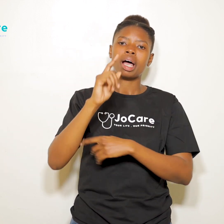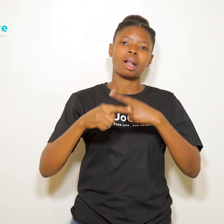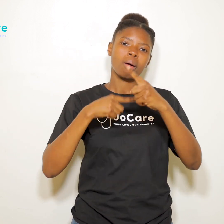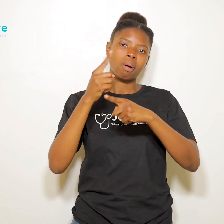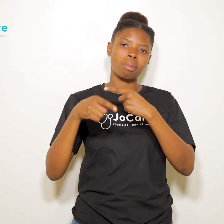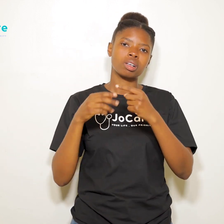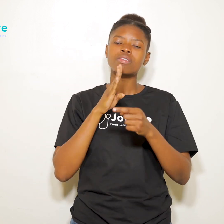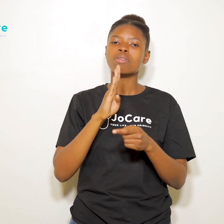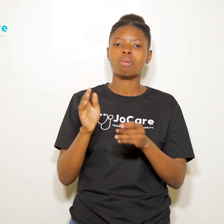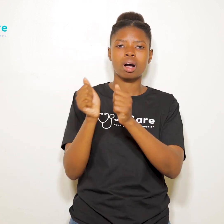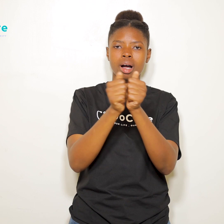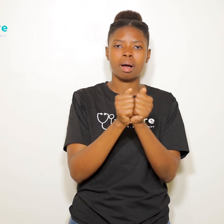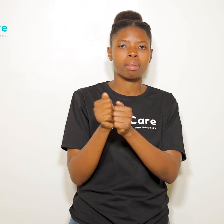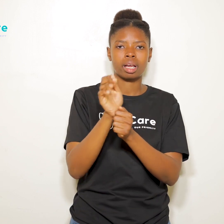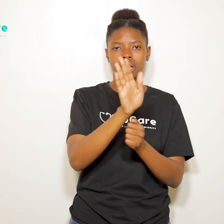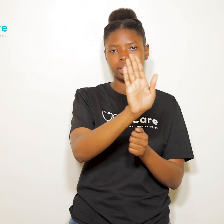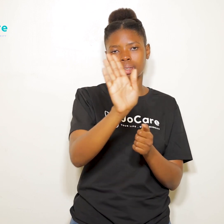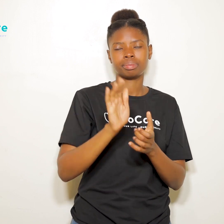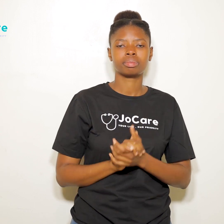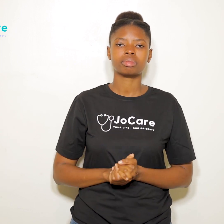akomeze abaye namwe. Nk'uko mubizi,